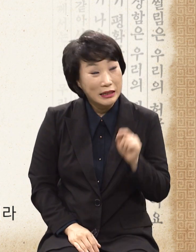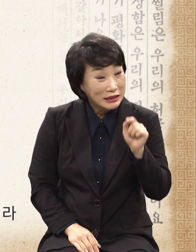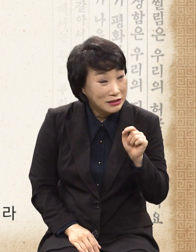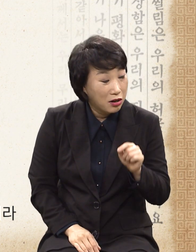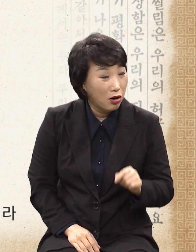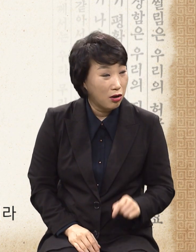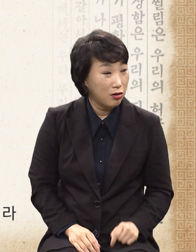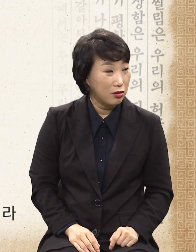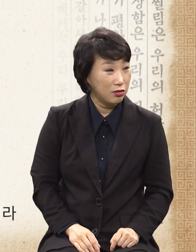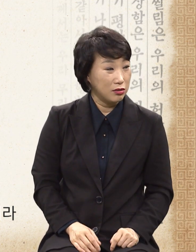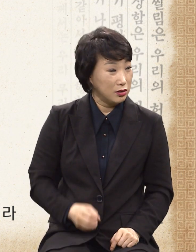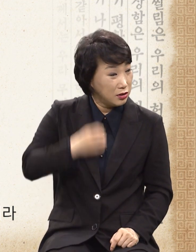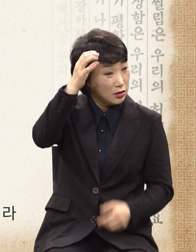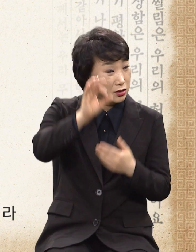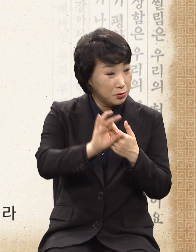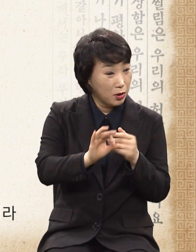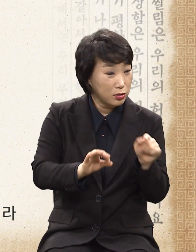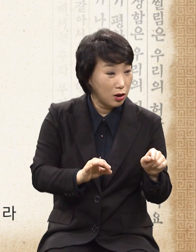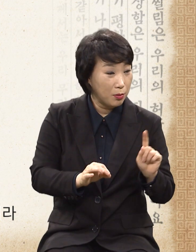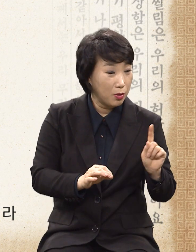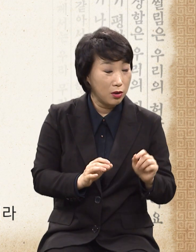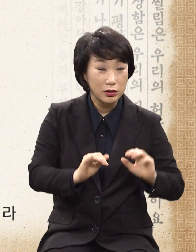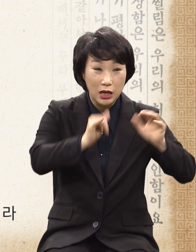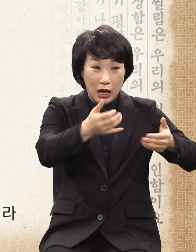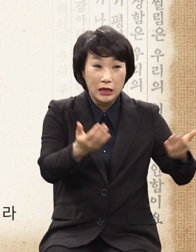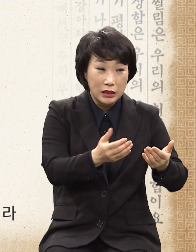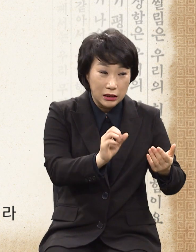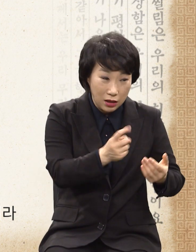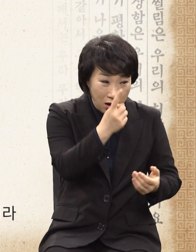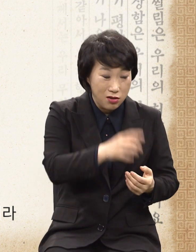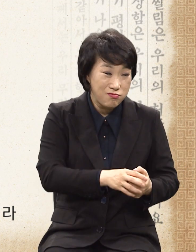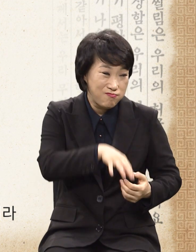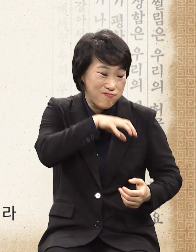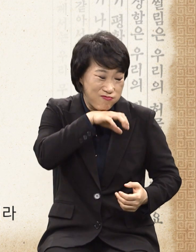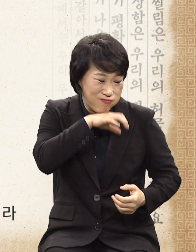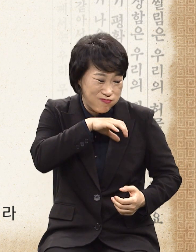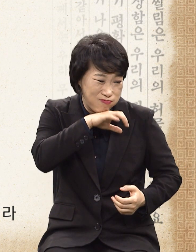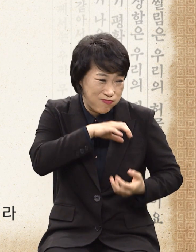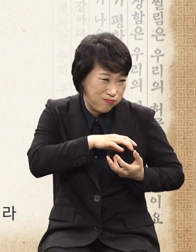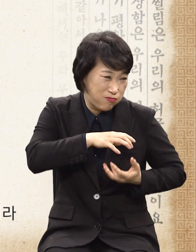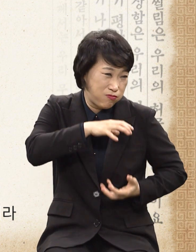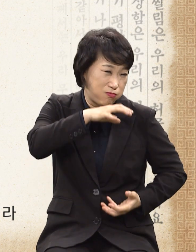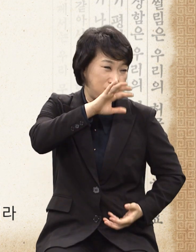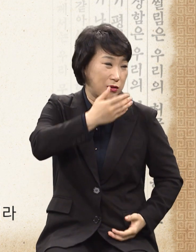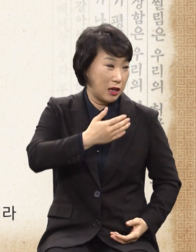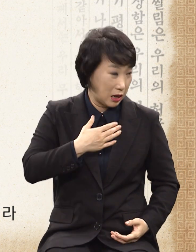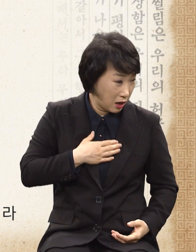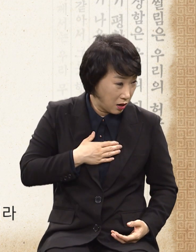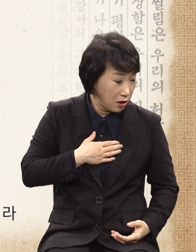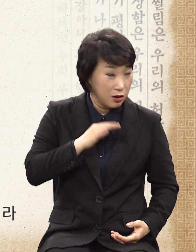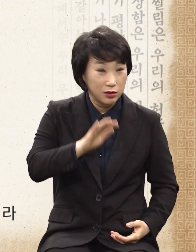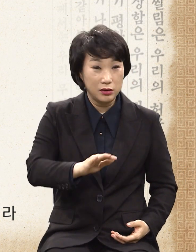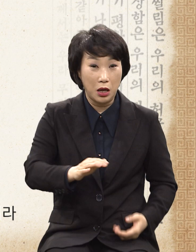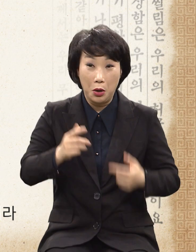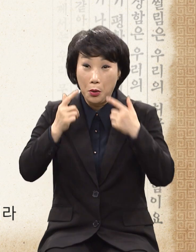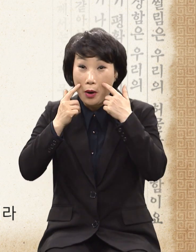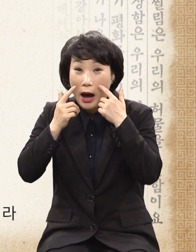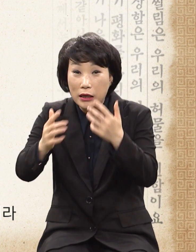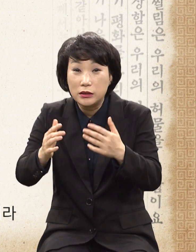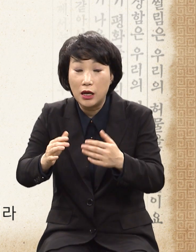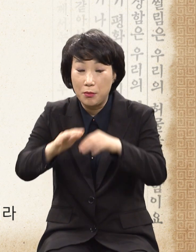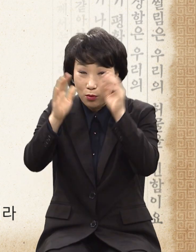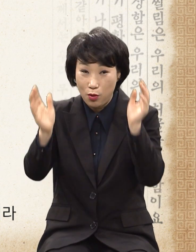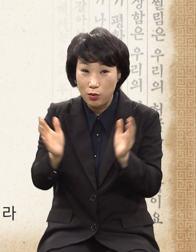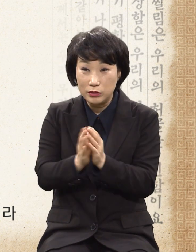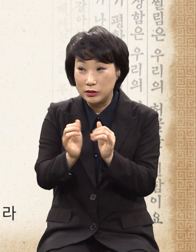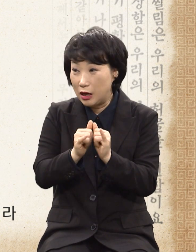그걸 망각하면 세상 것들에 대한 불만 불평이 있어. 그러나 확실하게